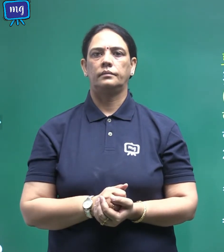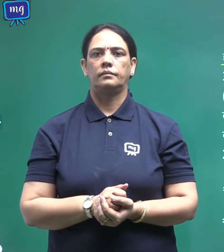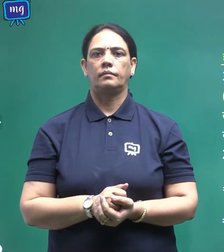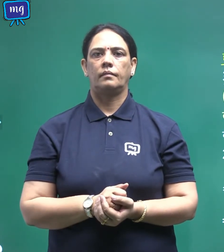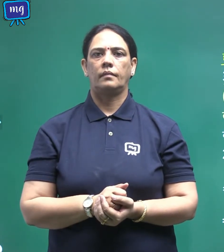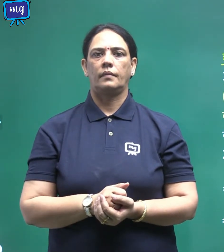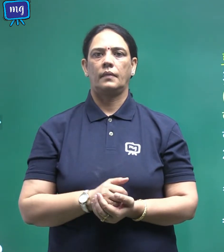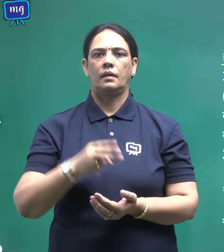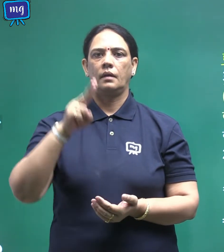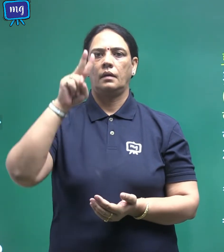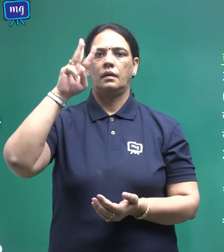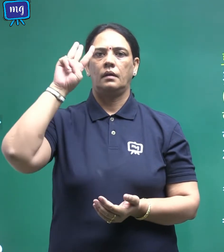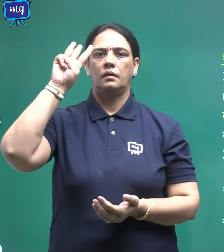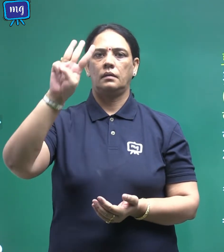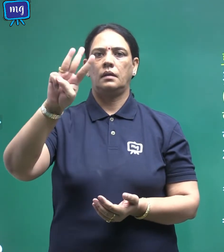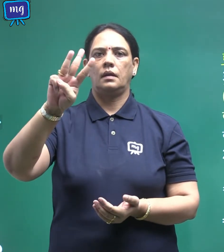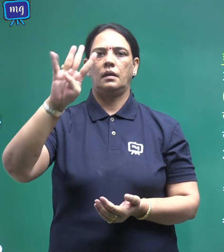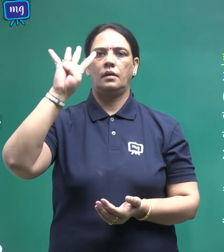34,000 रुपये।